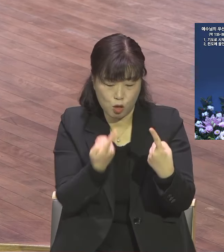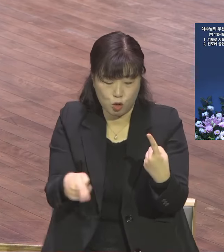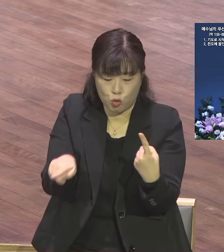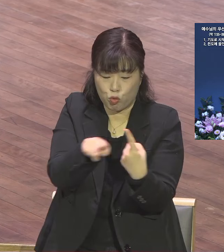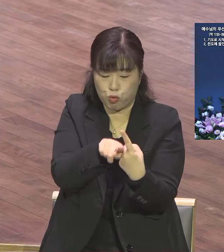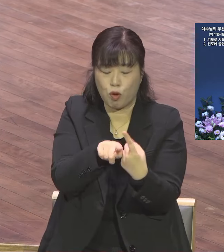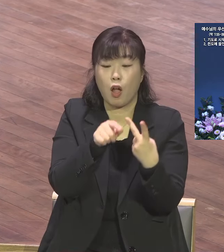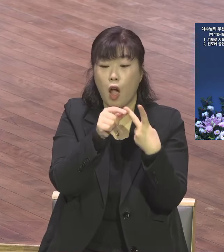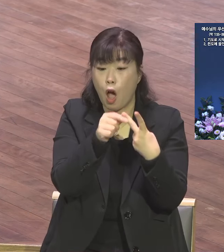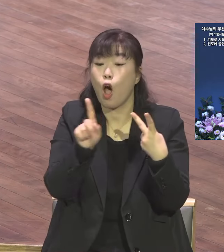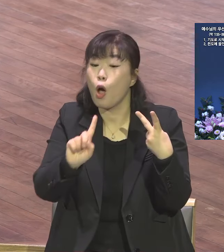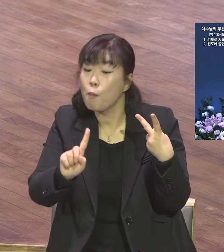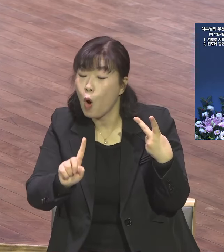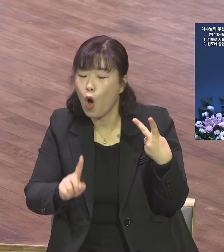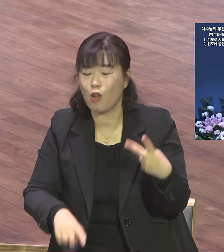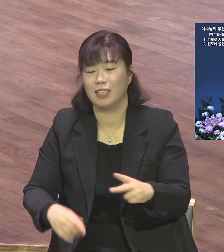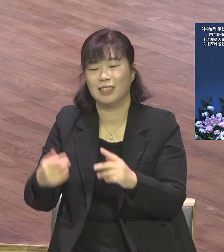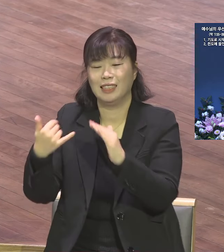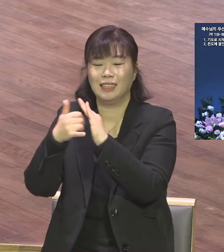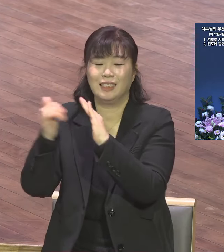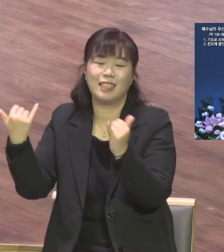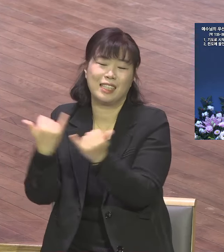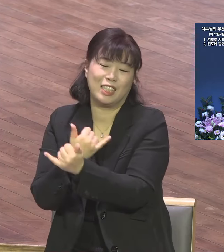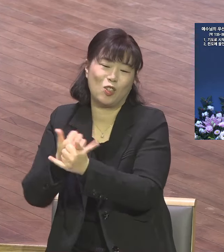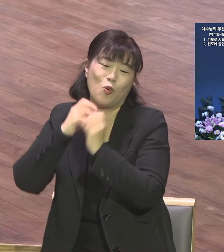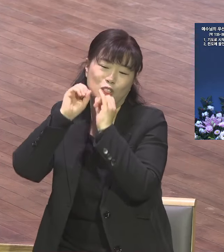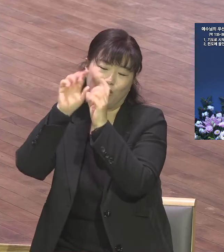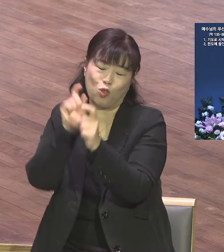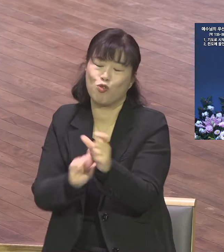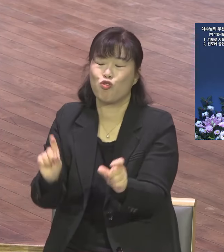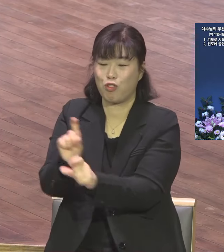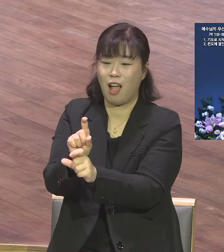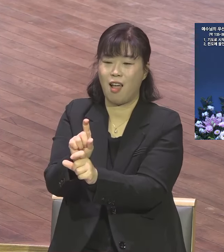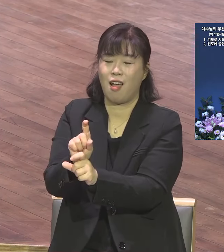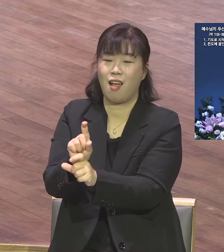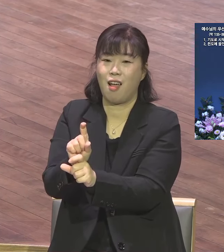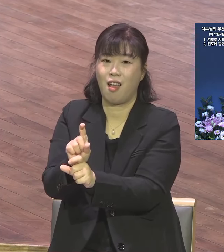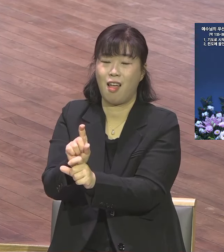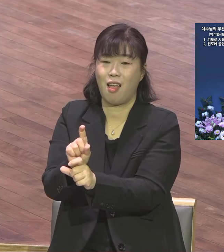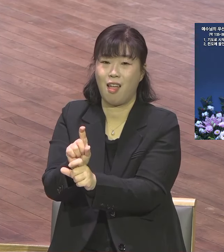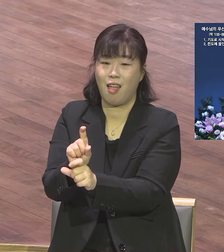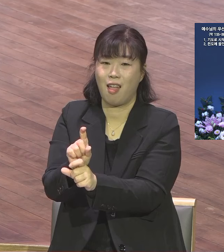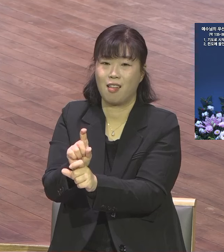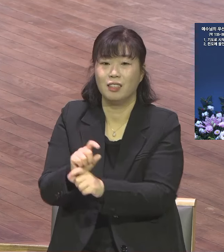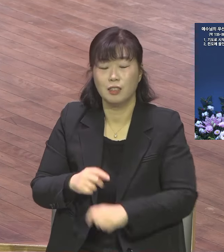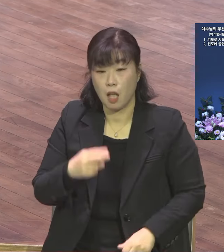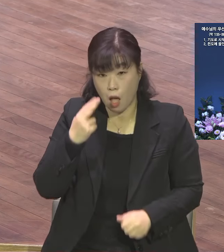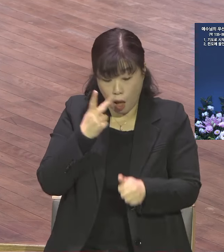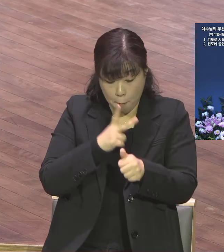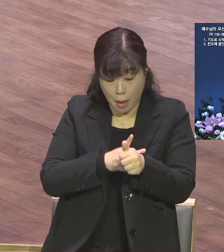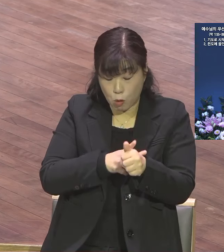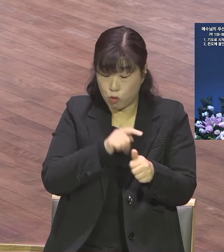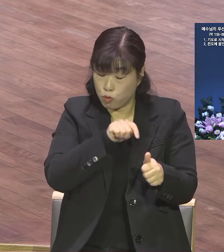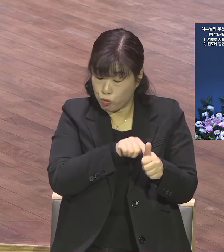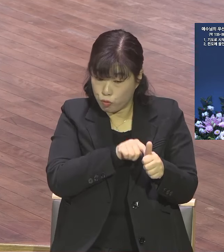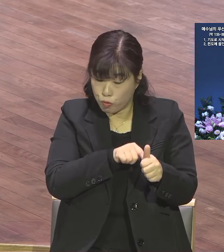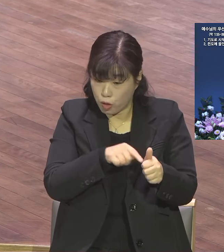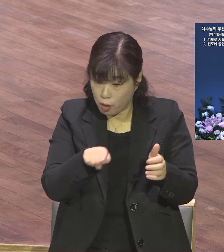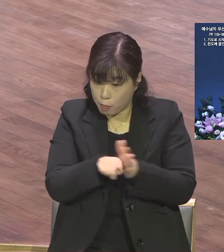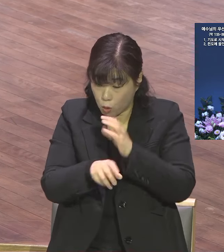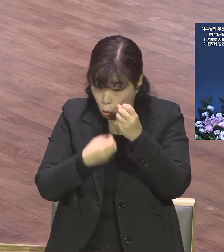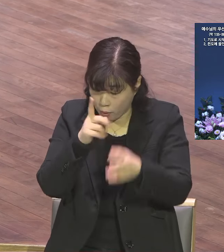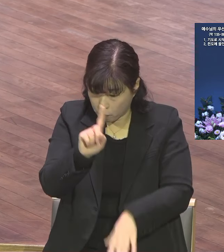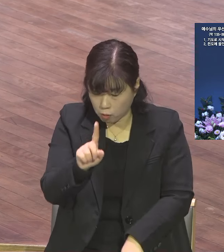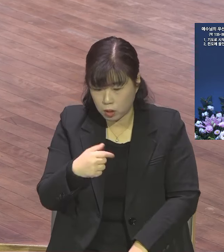이들을 구원 위해서 내가 차라리 지옥 가더라도 이 동족 이 권력 전도해 달라, 이 살려 달라고 구원해